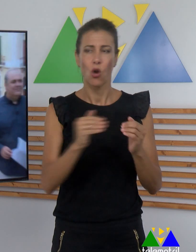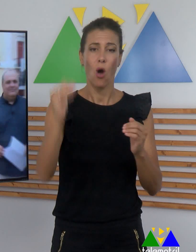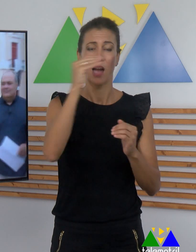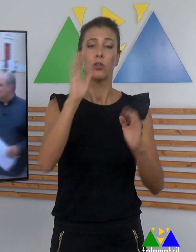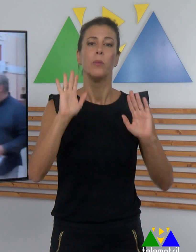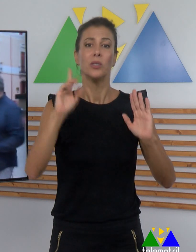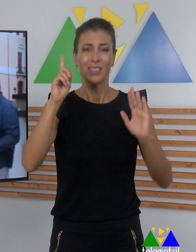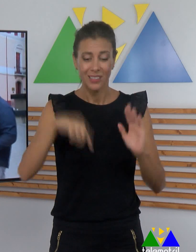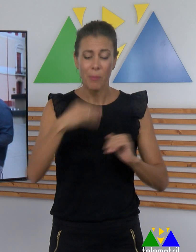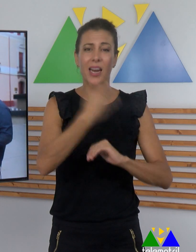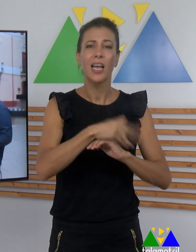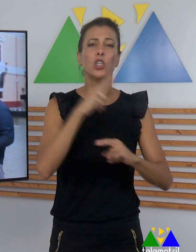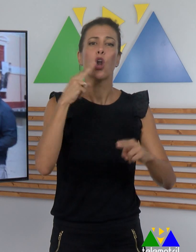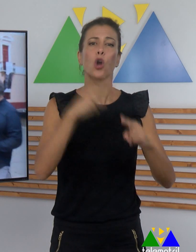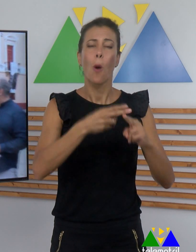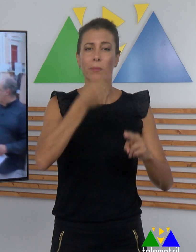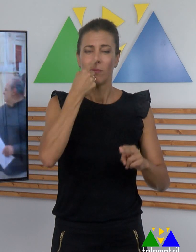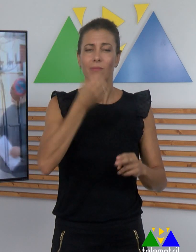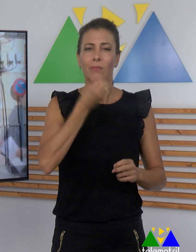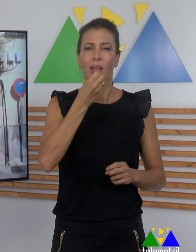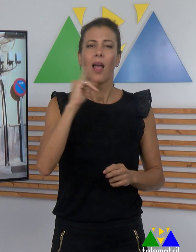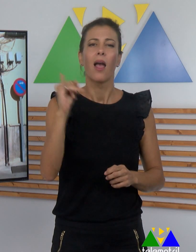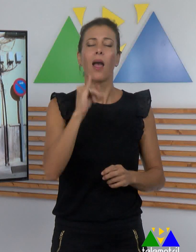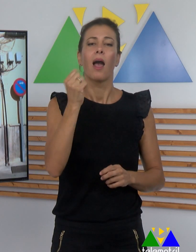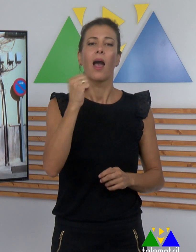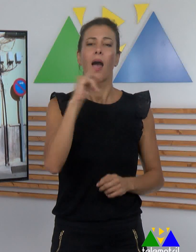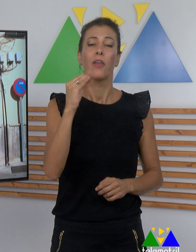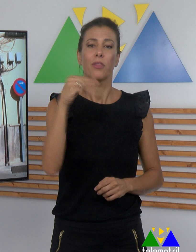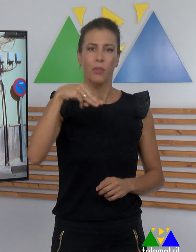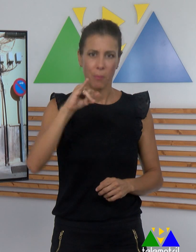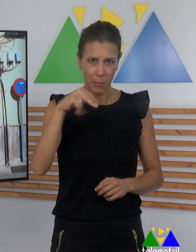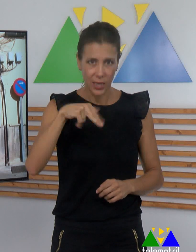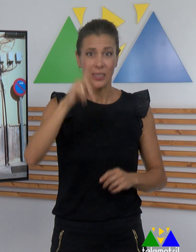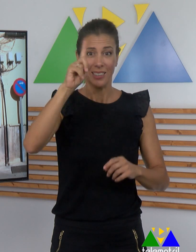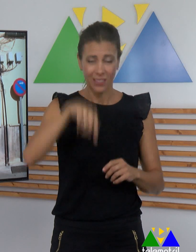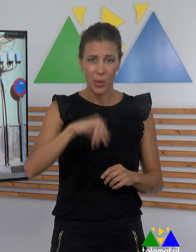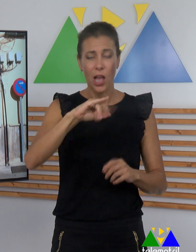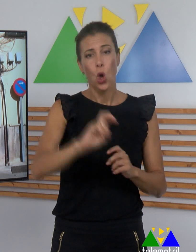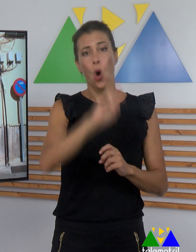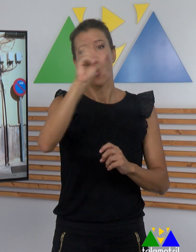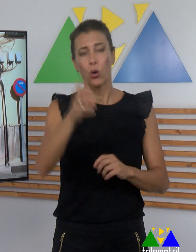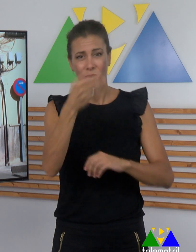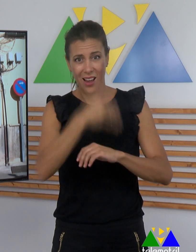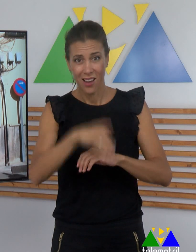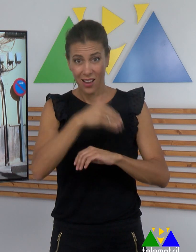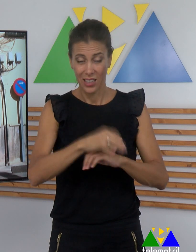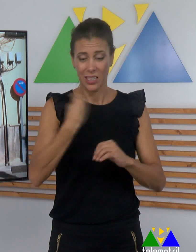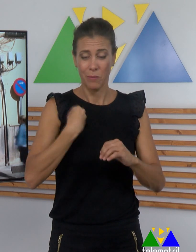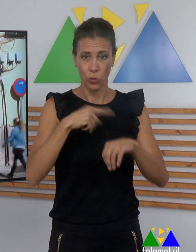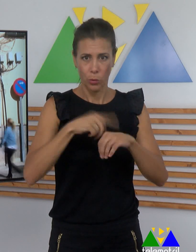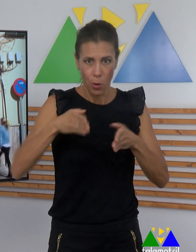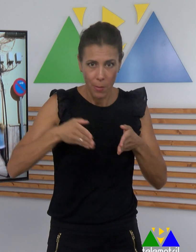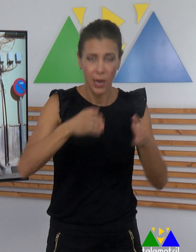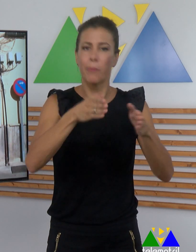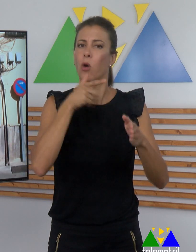la calle Jamín, que es la que da acceso por un lado al Camino de las Cañas, existía otra calle paralela que hoy tampoco existe. Es decir, que